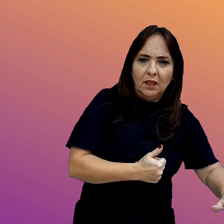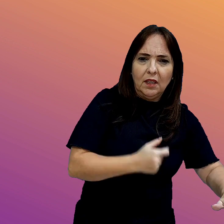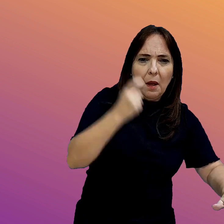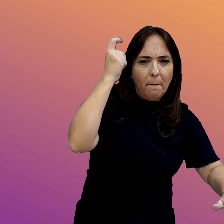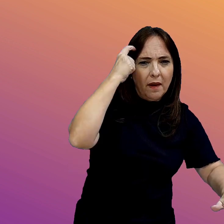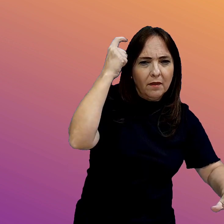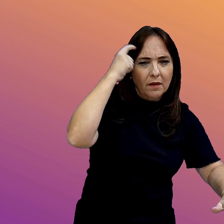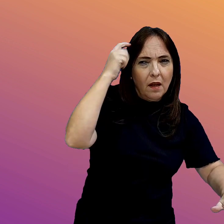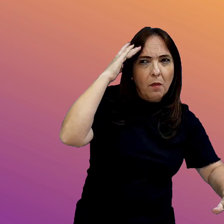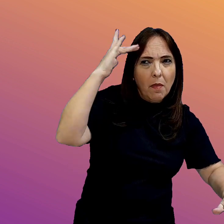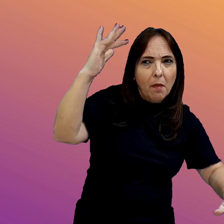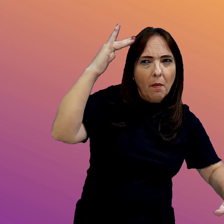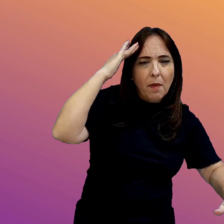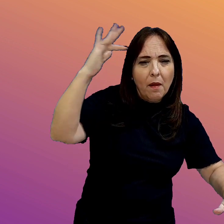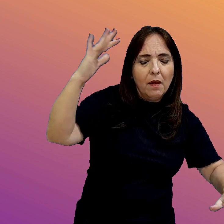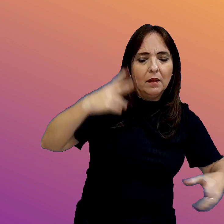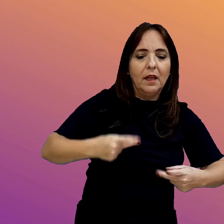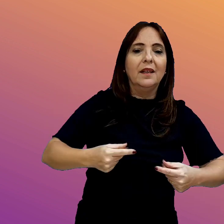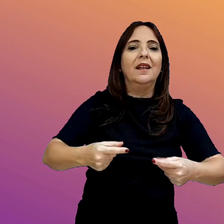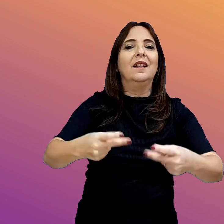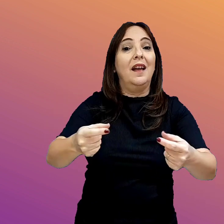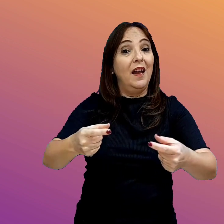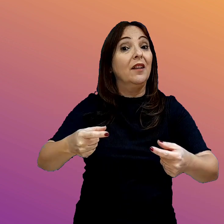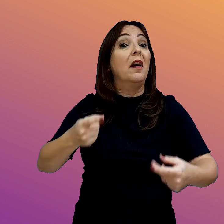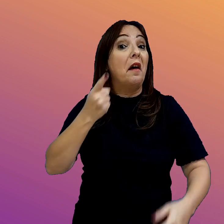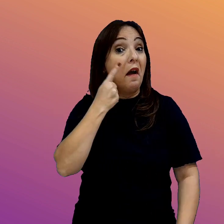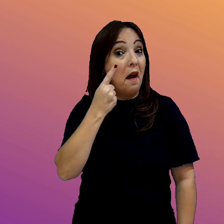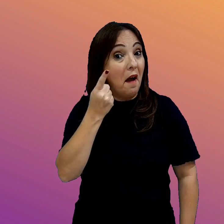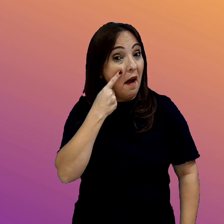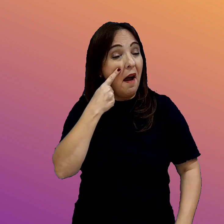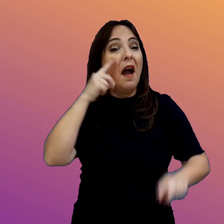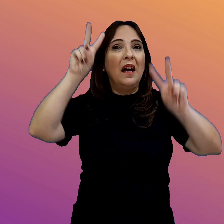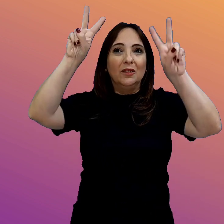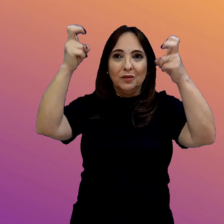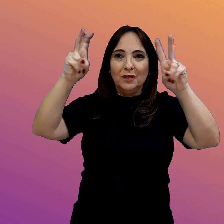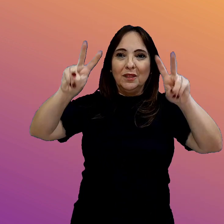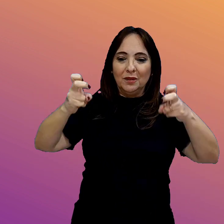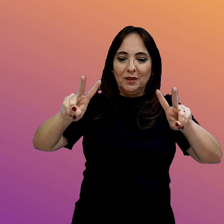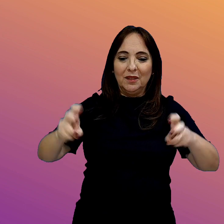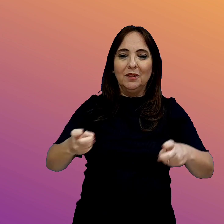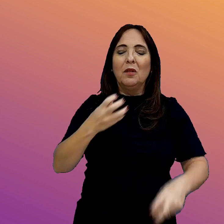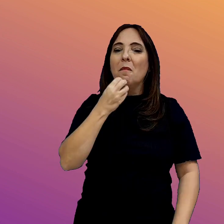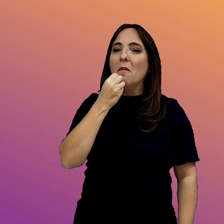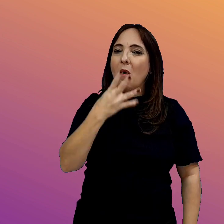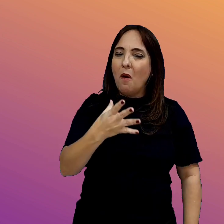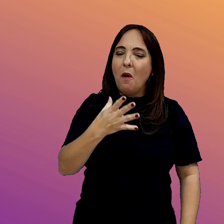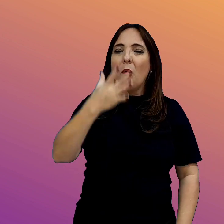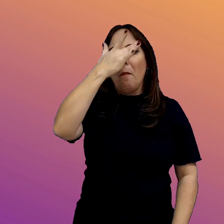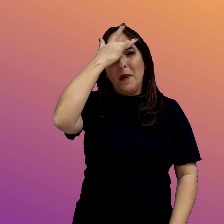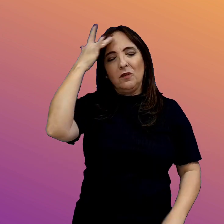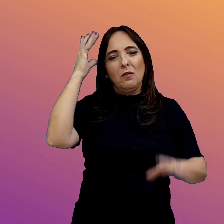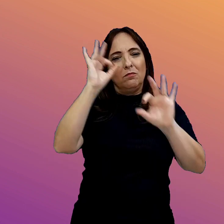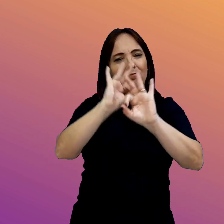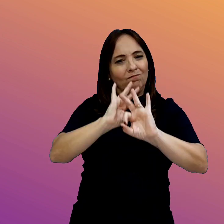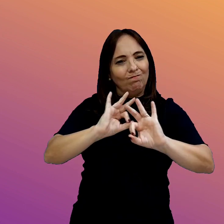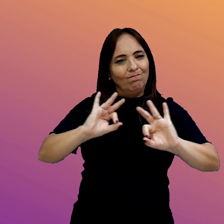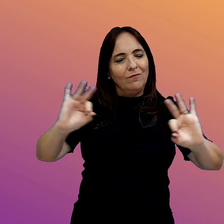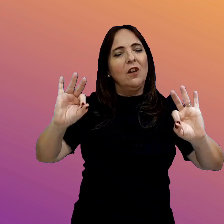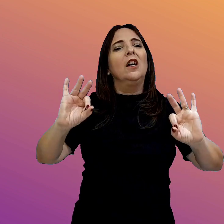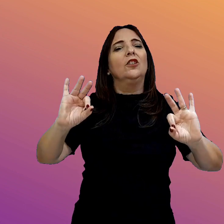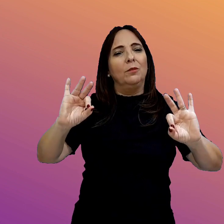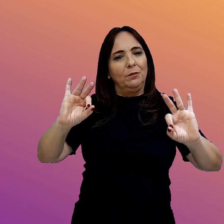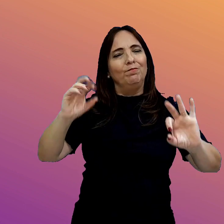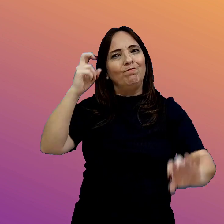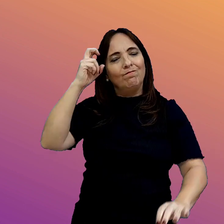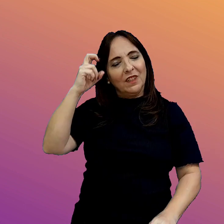assunto bom aí durante a semana com gente muito querida, que a gente vai ter o prazer de desenvolver esses temas.